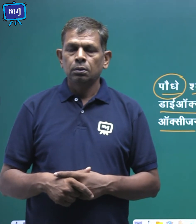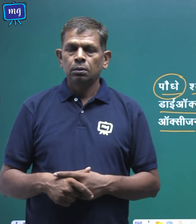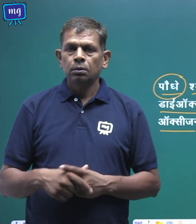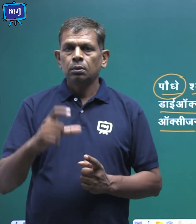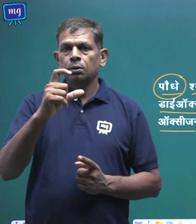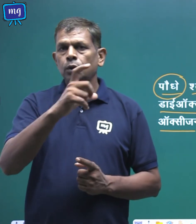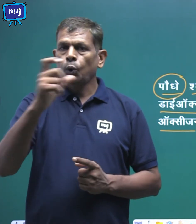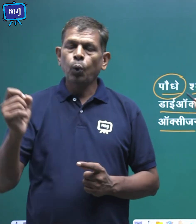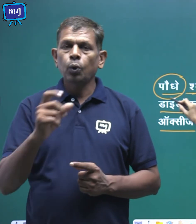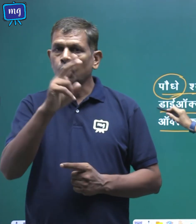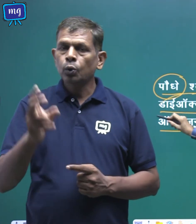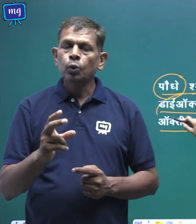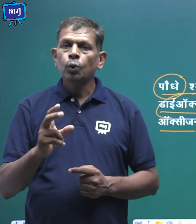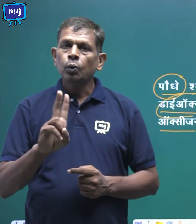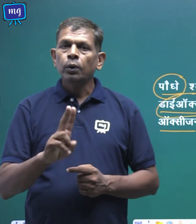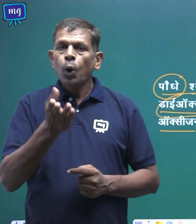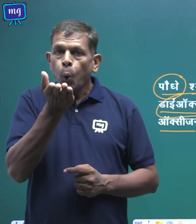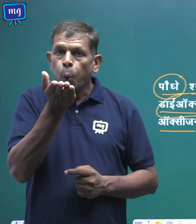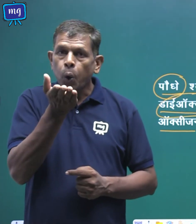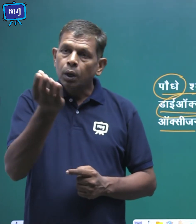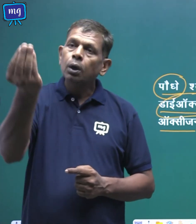कार्बन डाइऑक्साइड लेते हैं